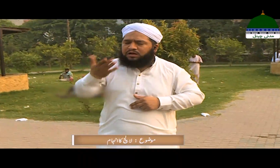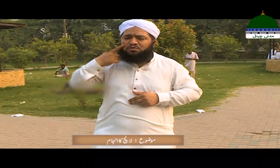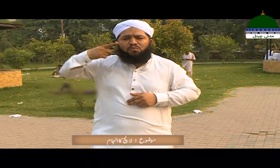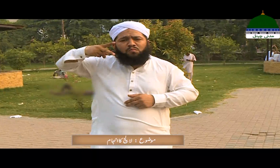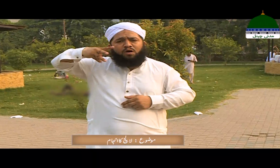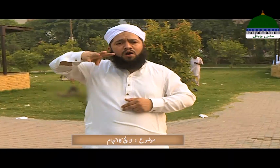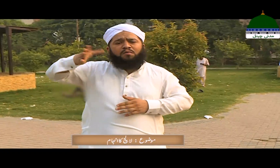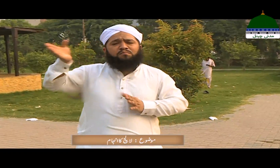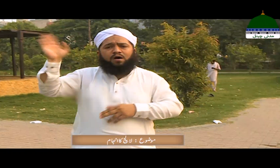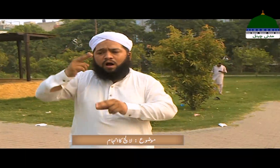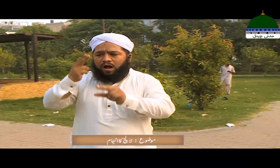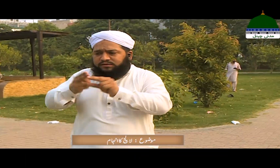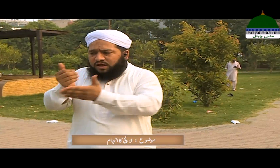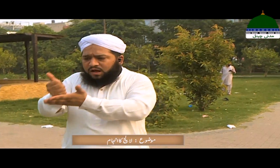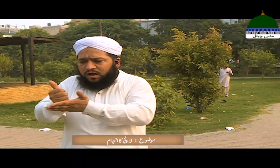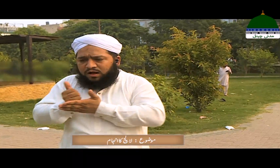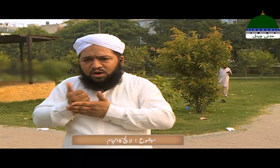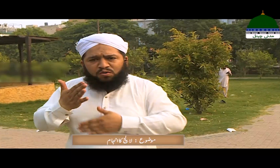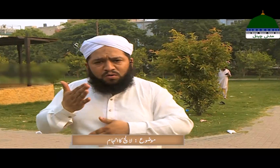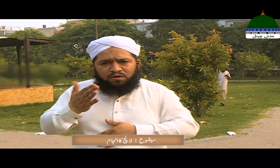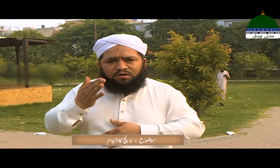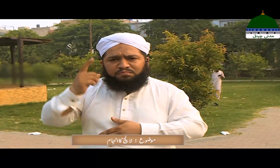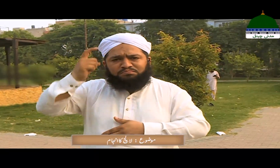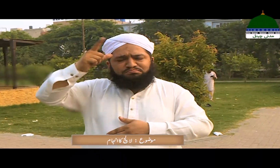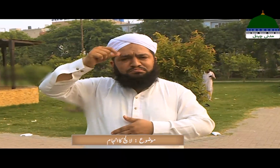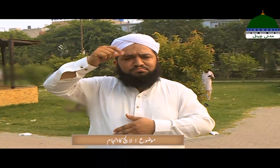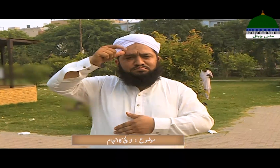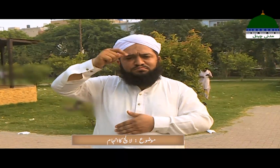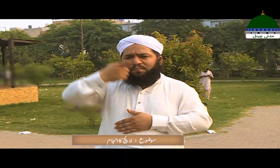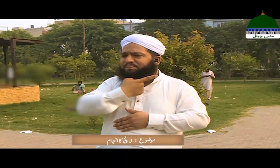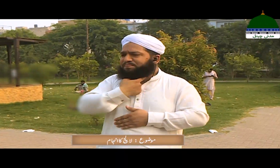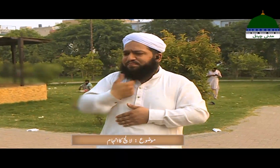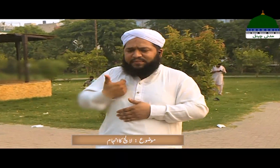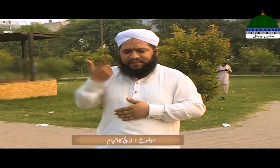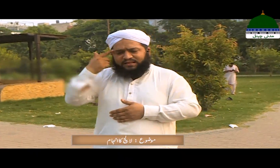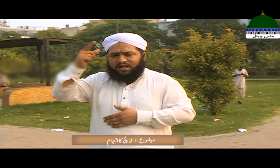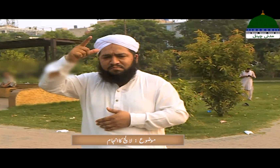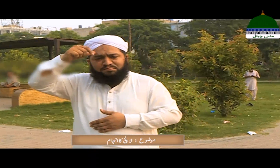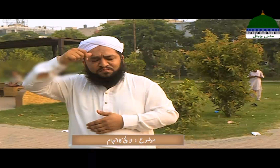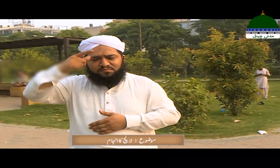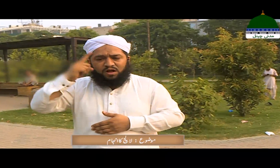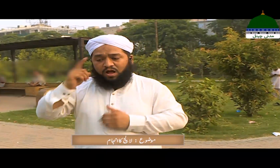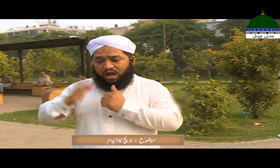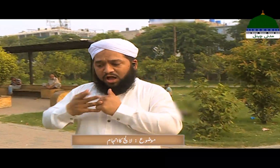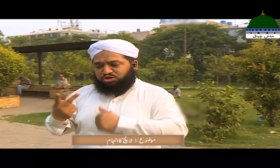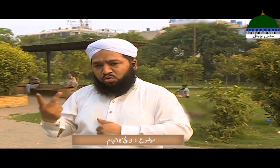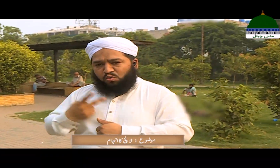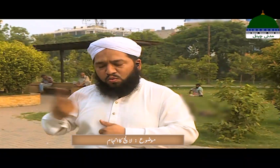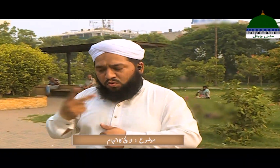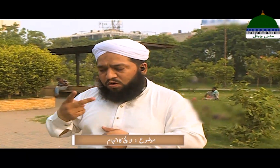زیادہ عرصہ ہو گیا تو انڈا نہ ملنے کی وجہ سے ان کی لالچی طبیعت میں بے چینی ہونے لگی۔ چنانچہ وہ اور اس کی بیوی سانپ کے بل کے